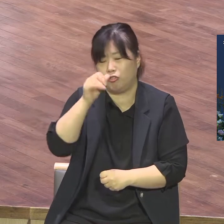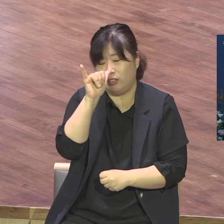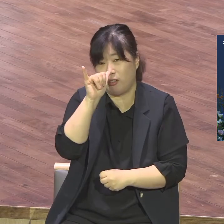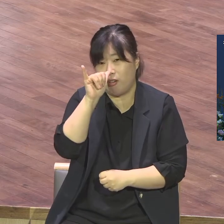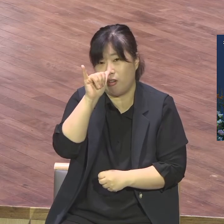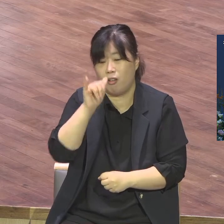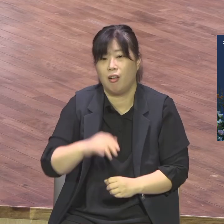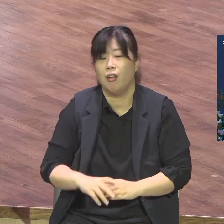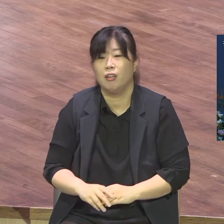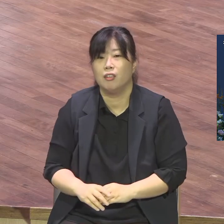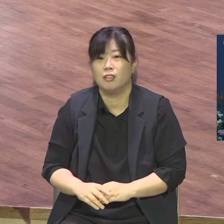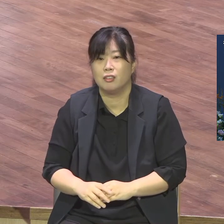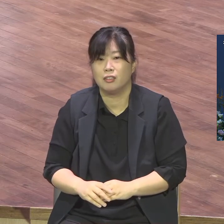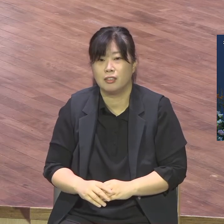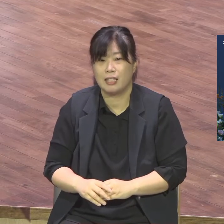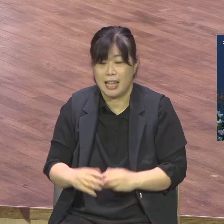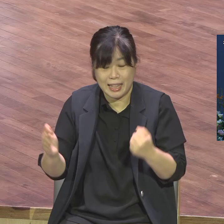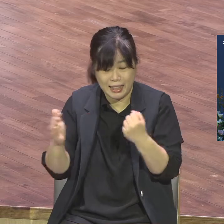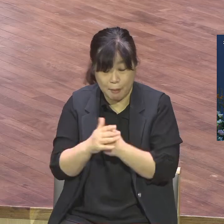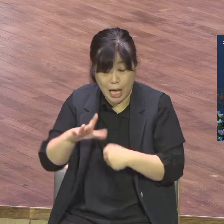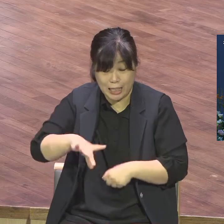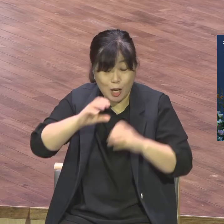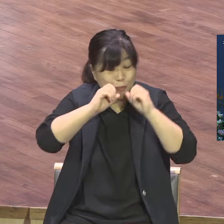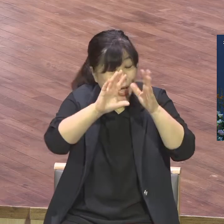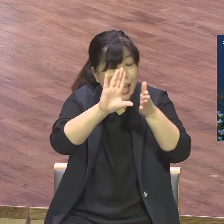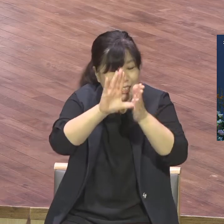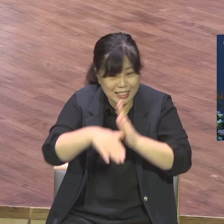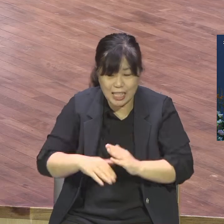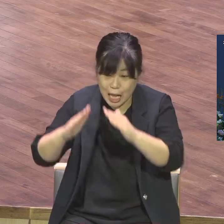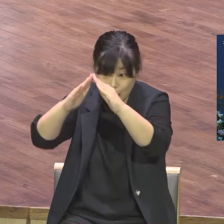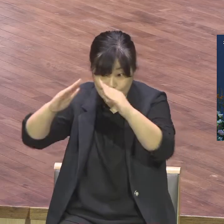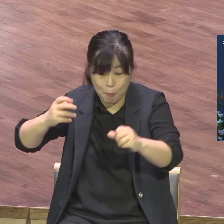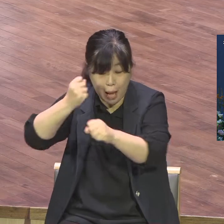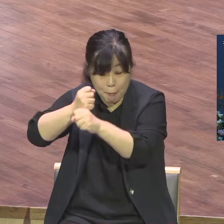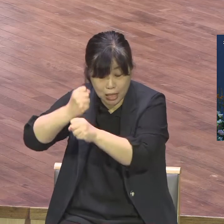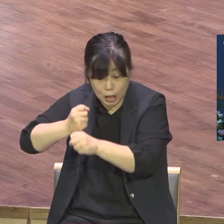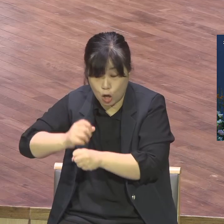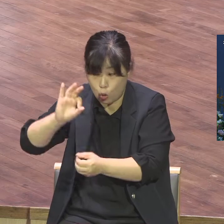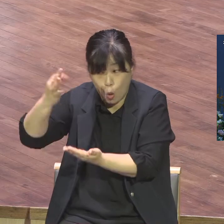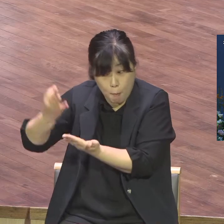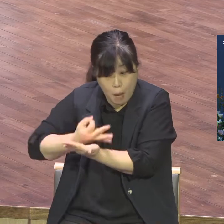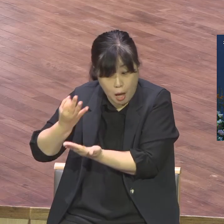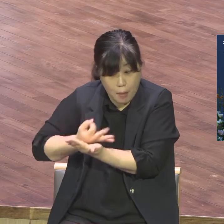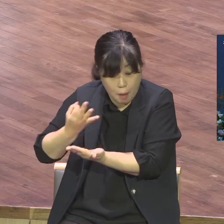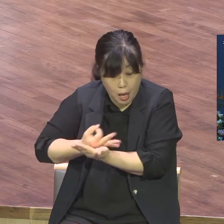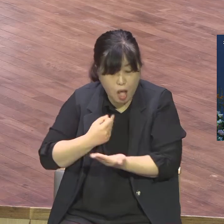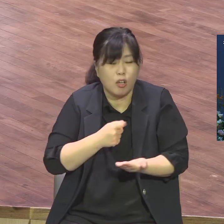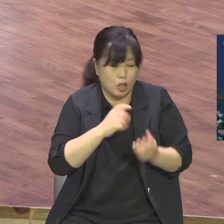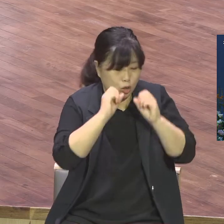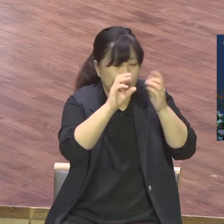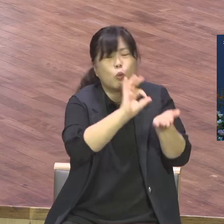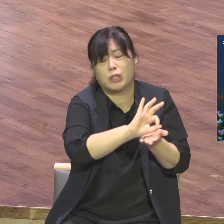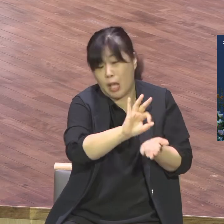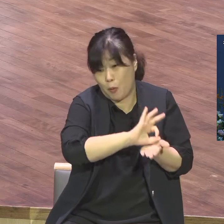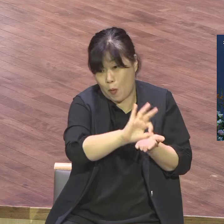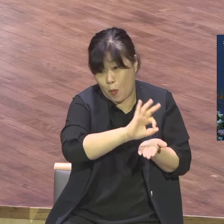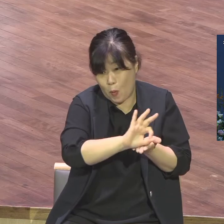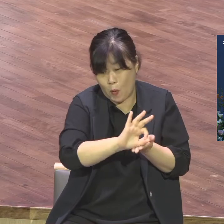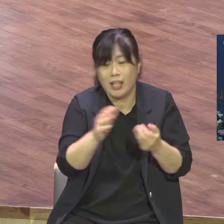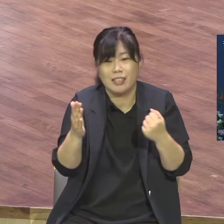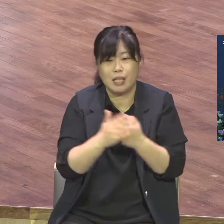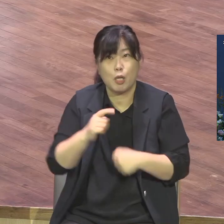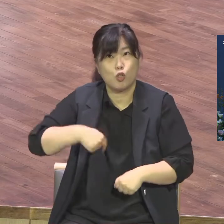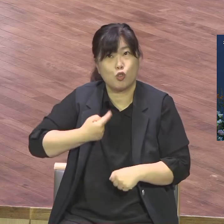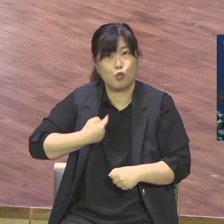처음에는요. 자비랑 선교를 그렇게 했는데 여기서 자비랑 선교사를 말하는 텐트 메이커 그렇게 말하죠. 자비랑 선교